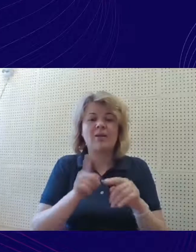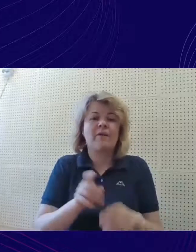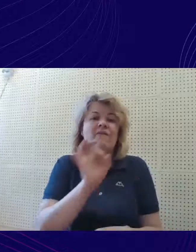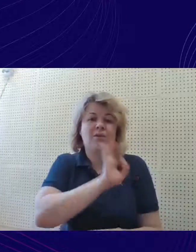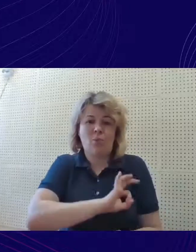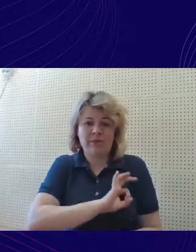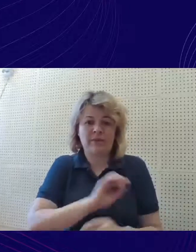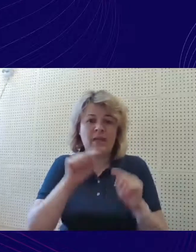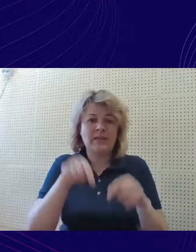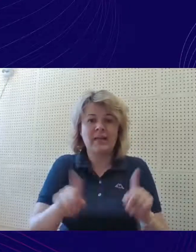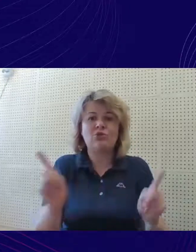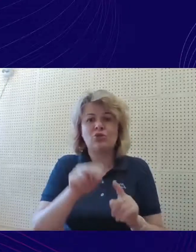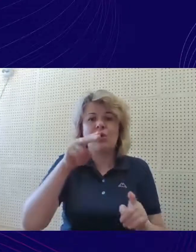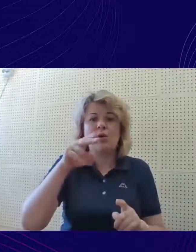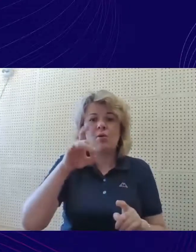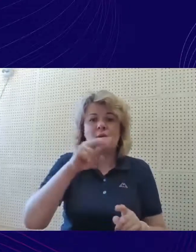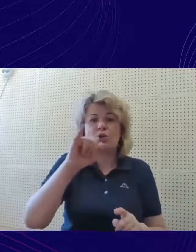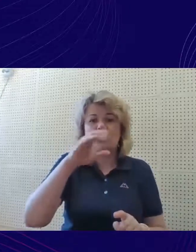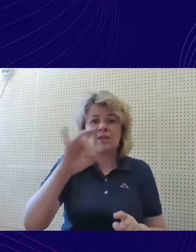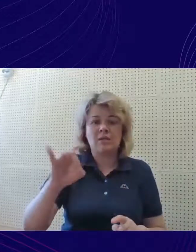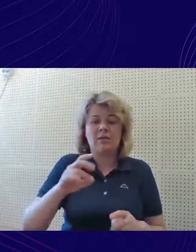воспользовавшись тем, что продюсер расслабился,